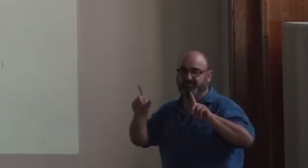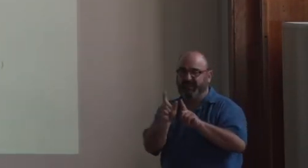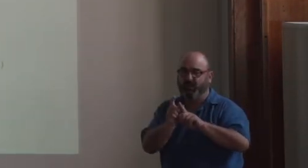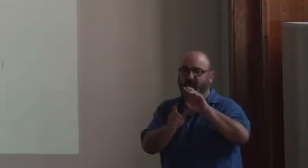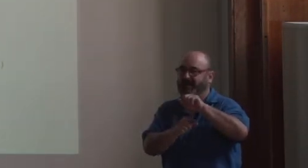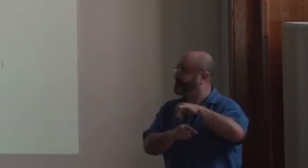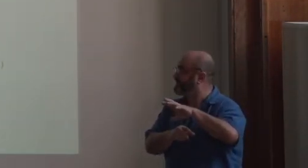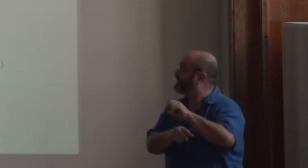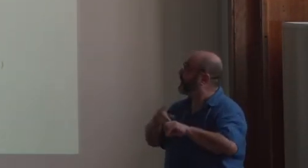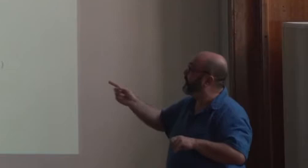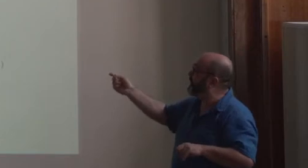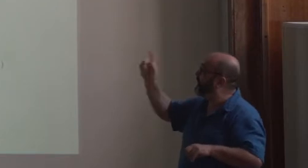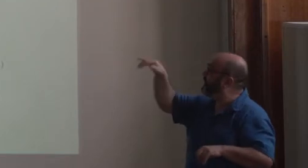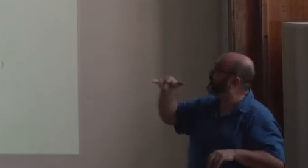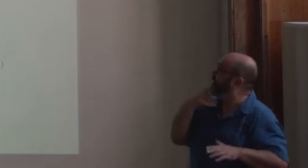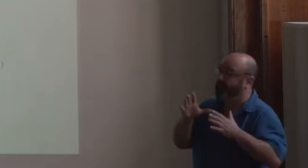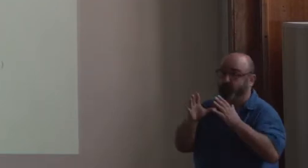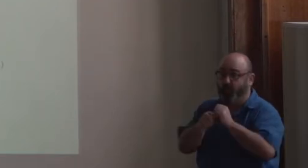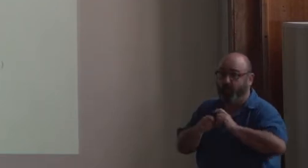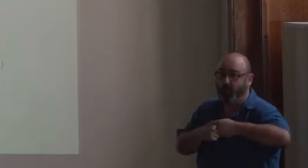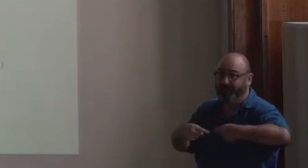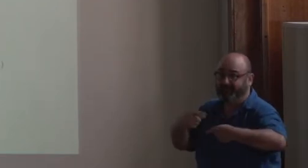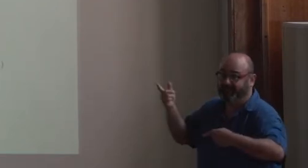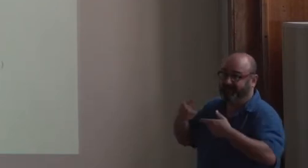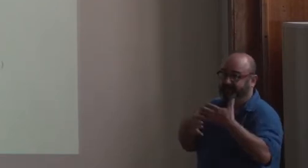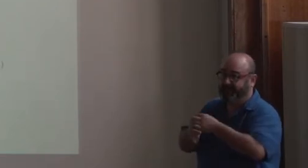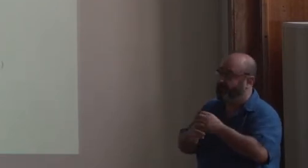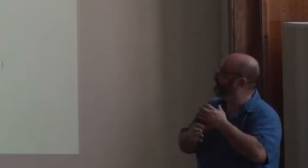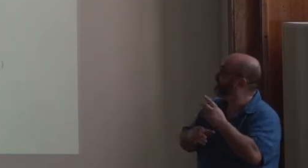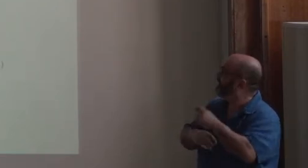Donc vous pouvez faire des coroutines sur MicroPython.